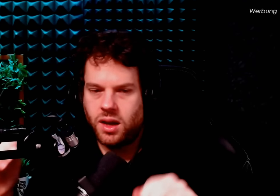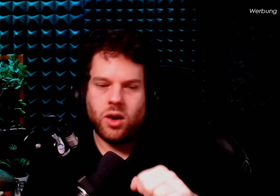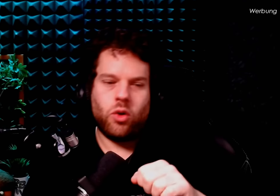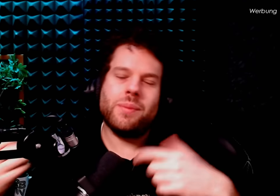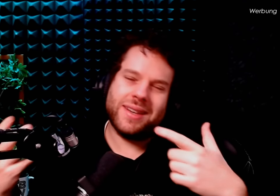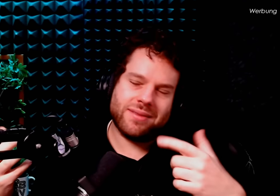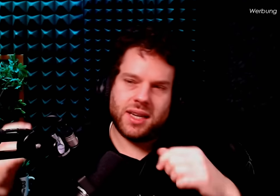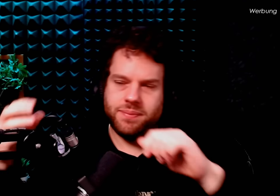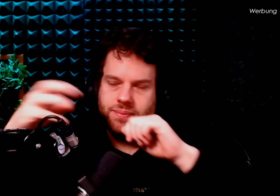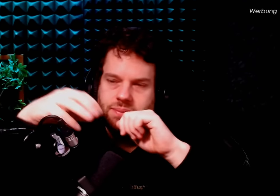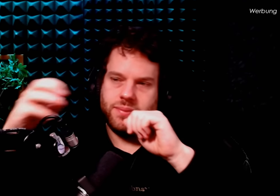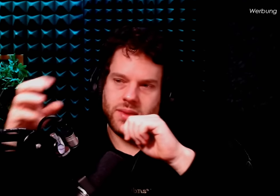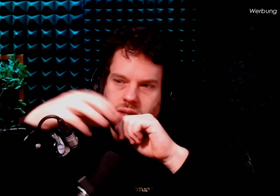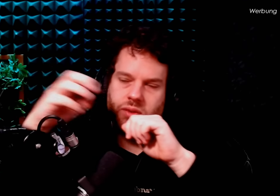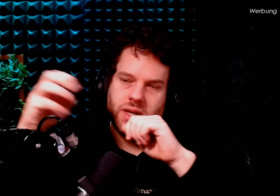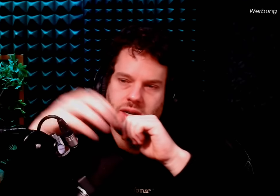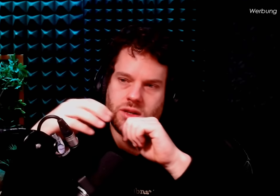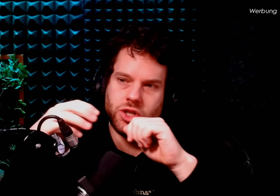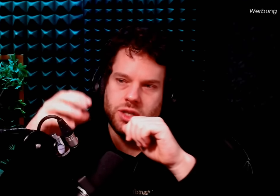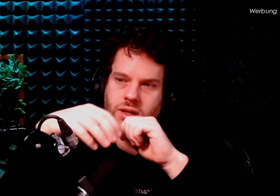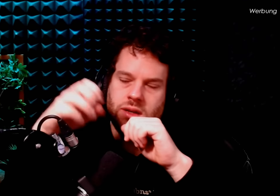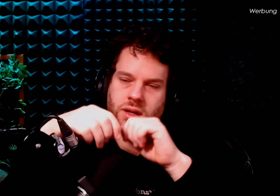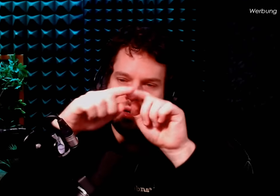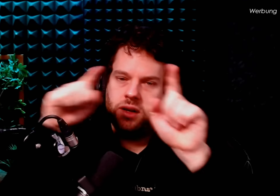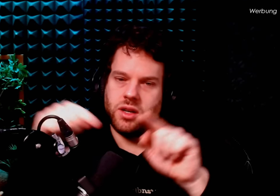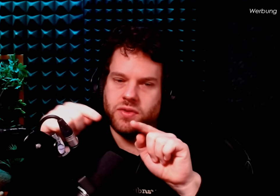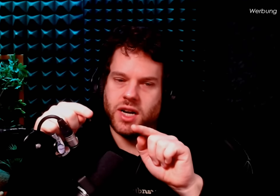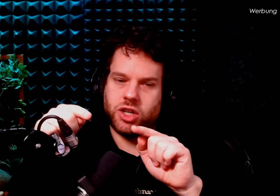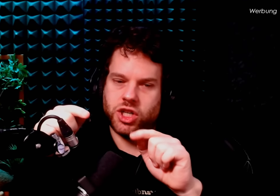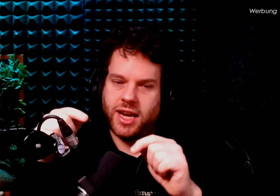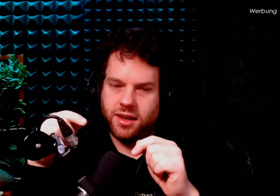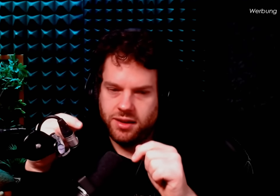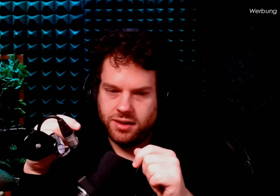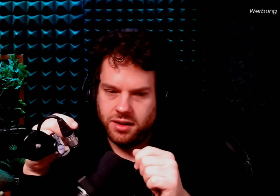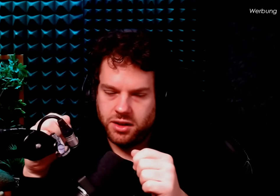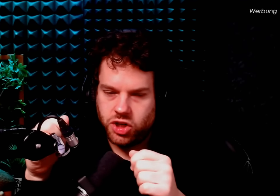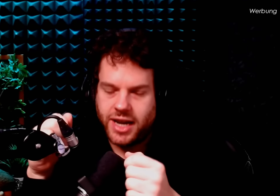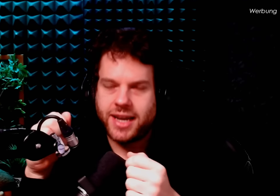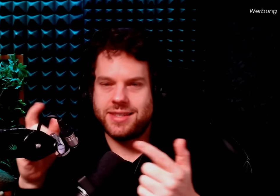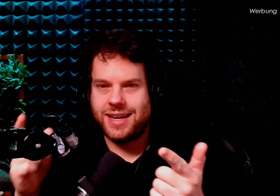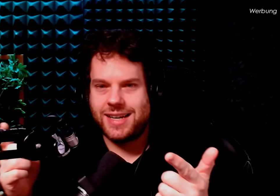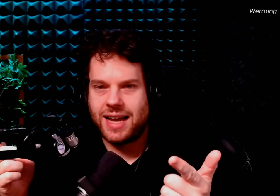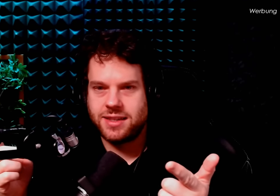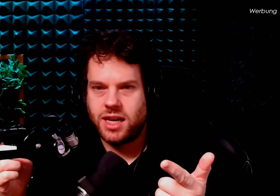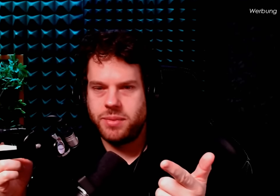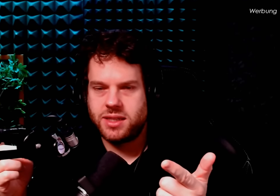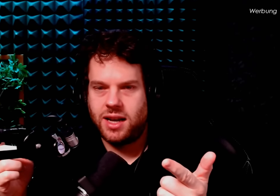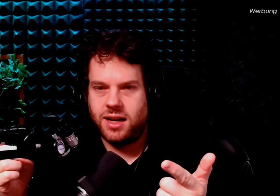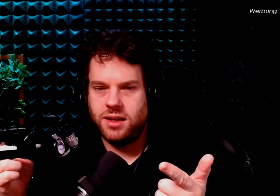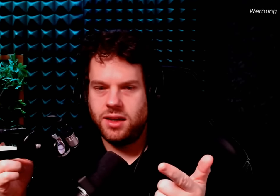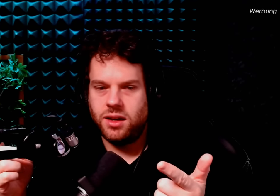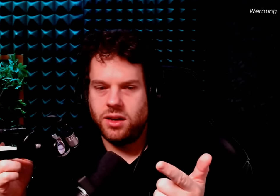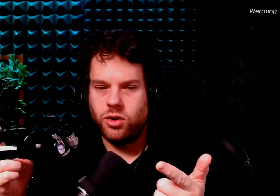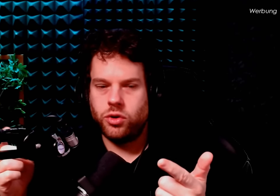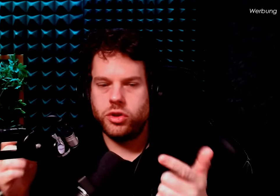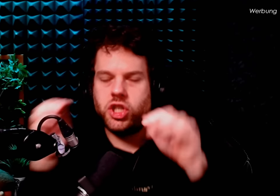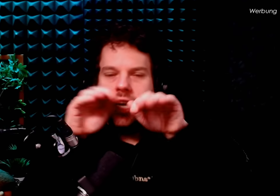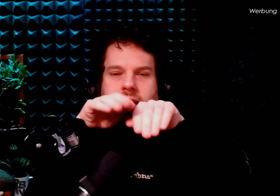Oder man... Quarktasche. Quark, Schnecke. Schnecke ist dann halt langsam, ist klar. Nussschnecke